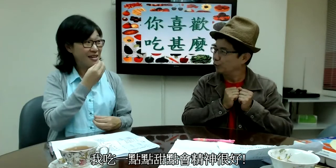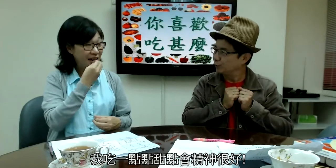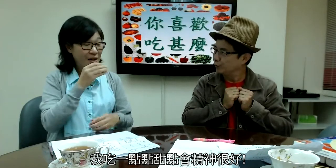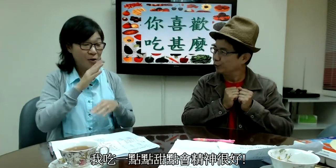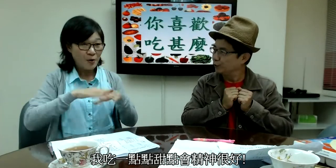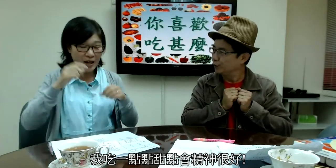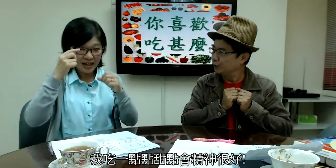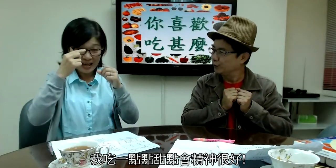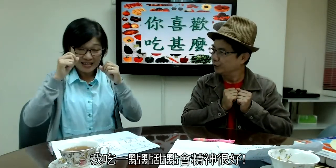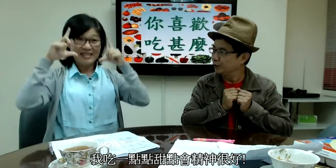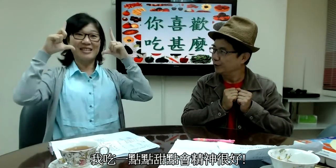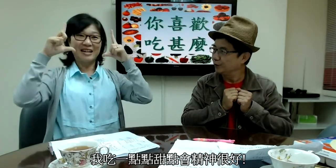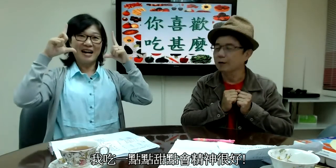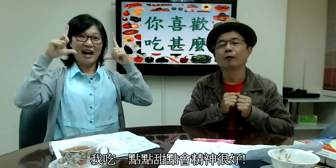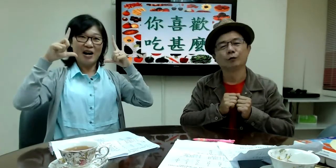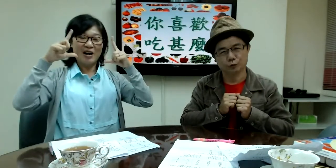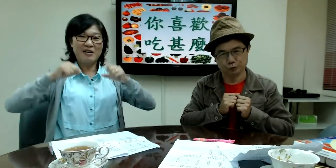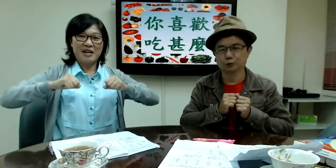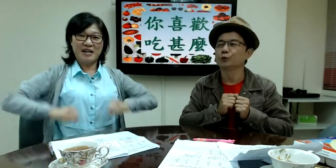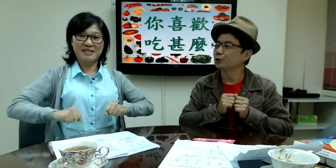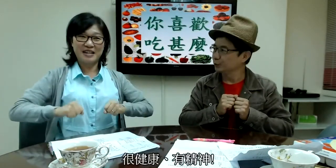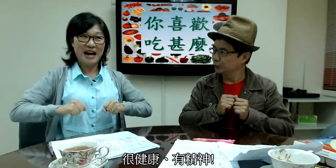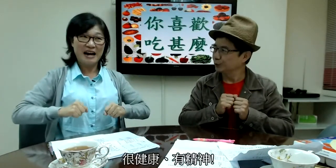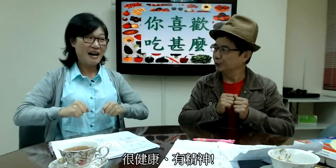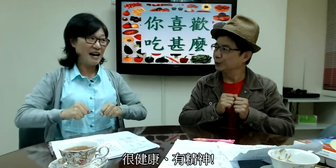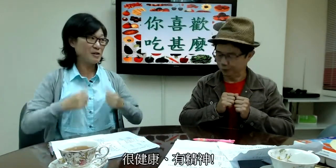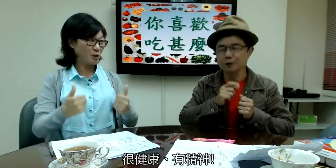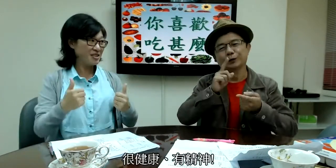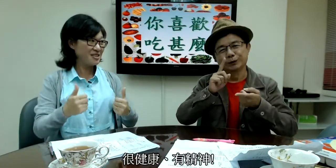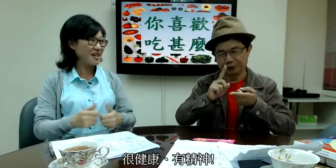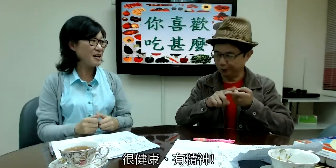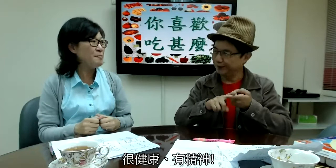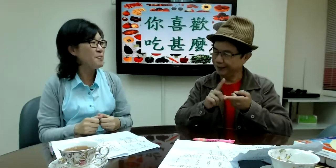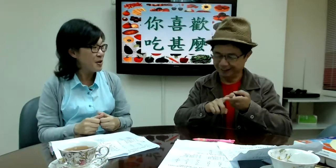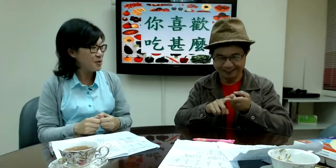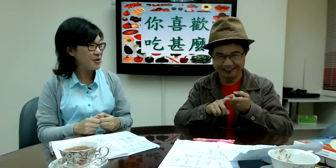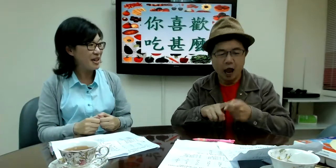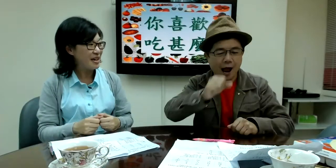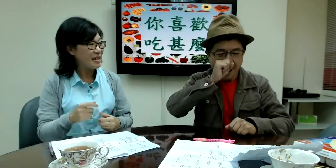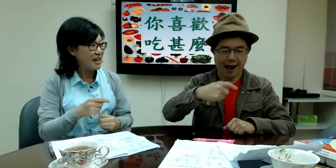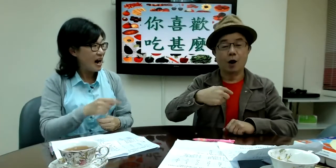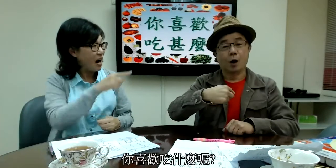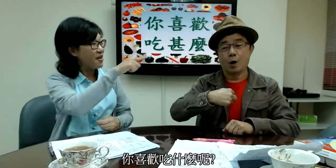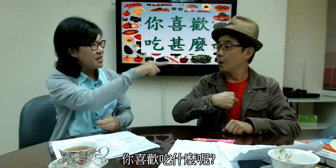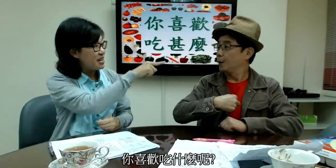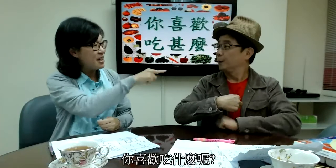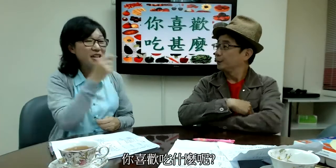点，会精神很好，很健康，有精神。对。好，你